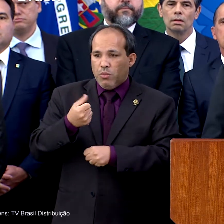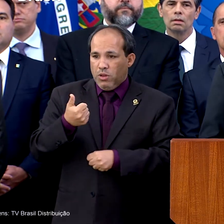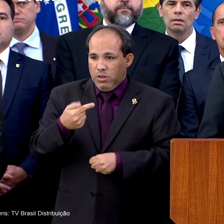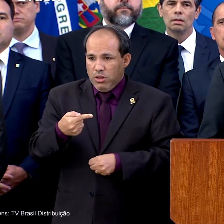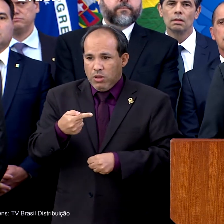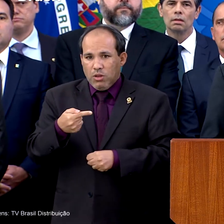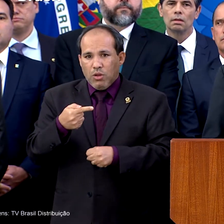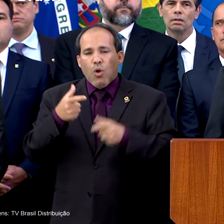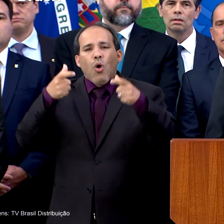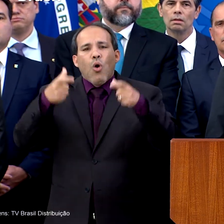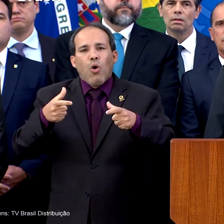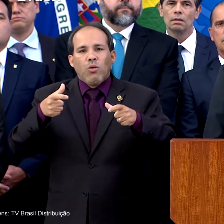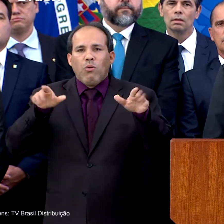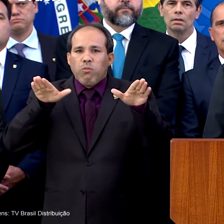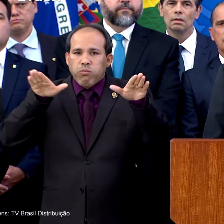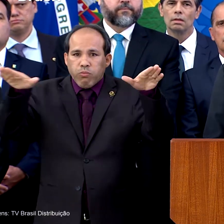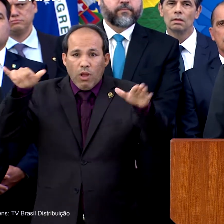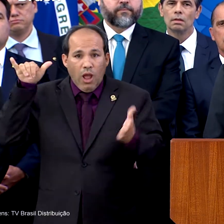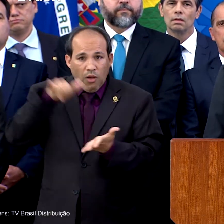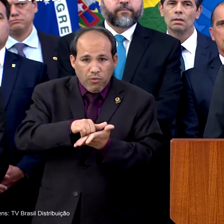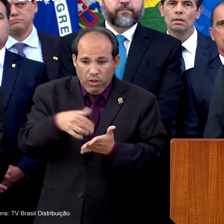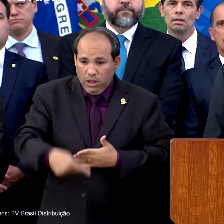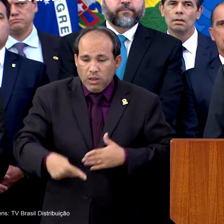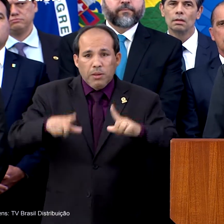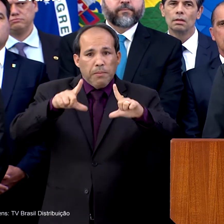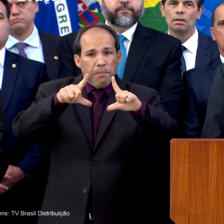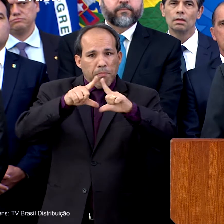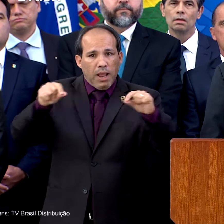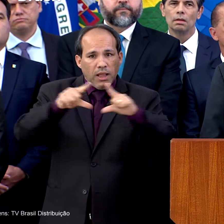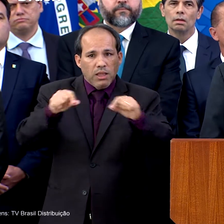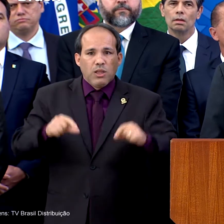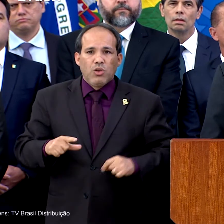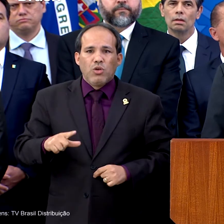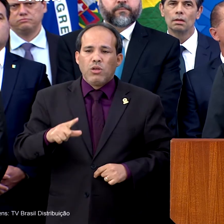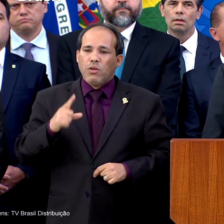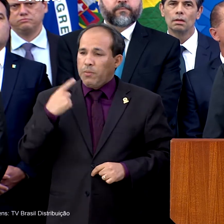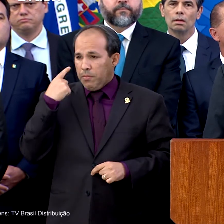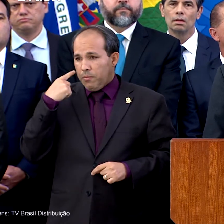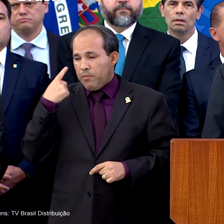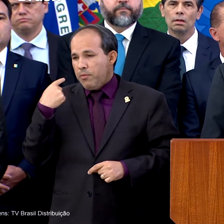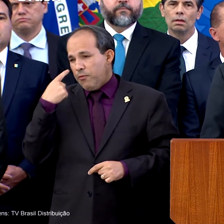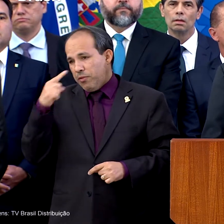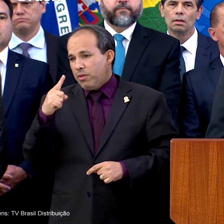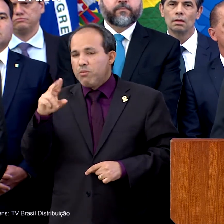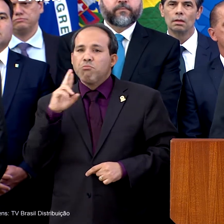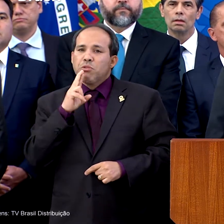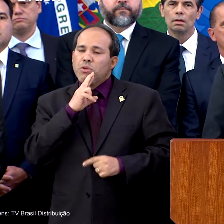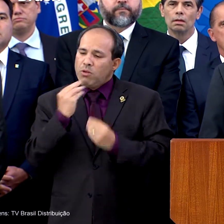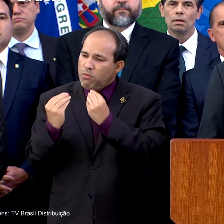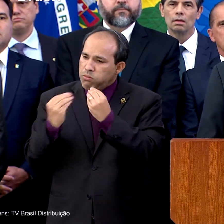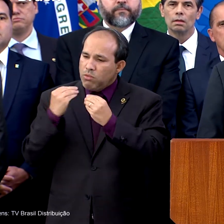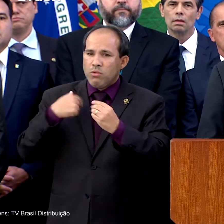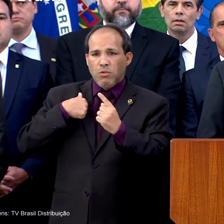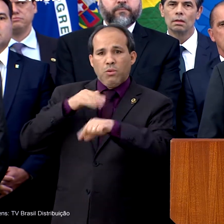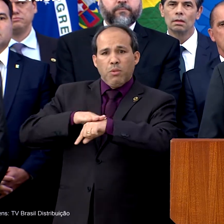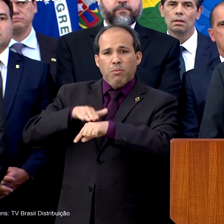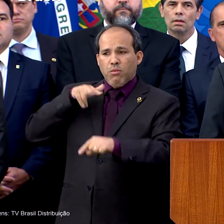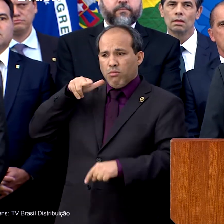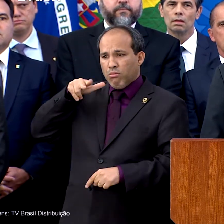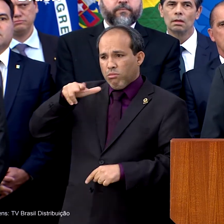e no aeroporto de brasília e onde estava parado na lanchonete e eu fui cumprimentar